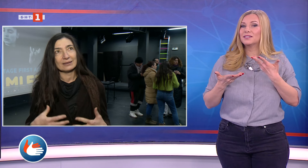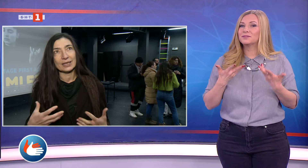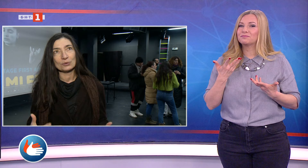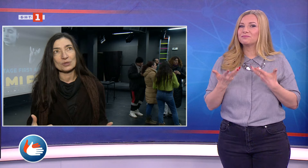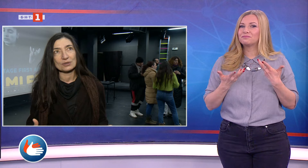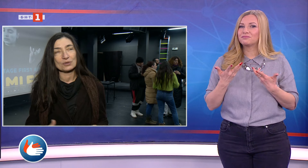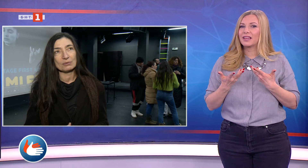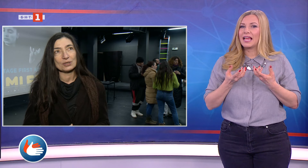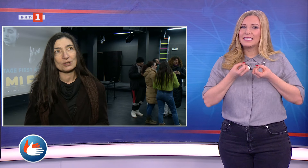Нейното излъчване беше...